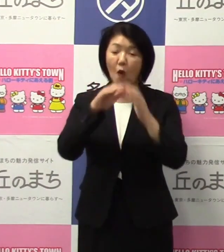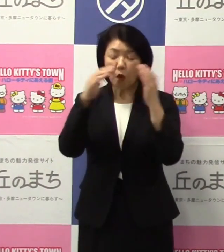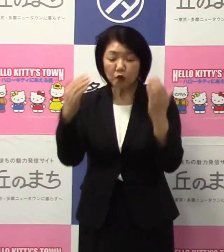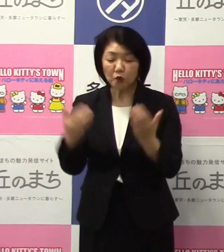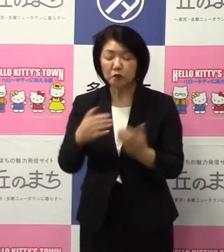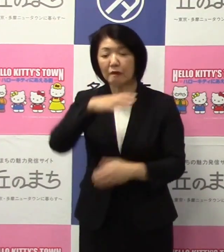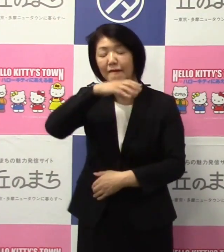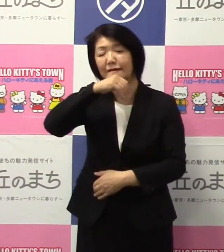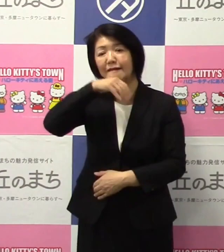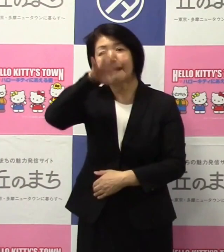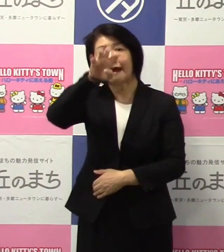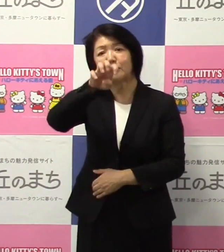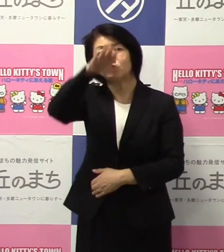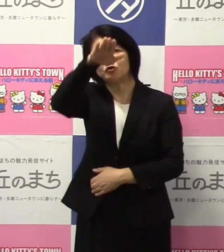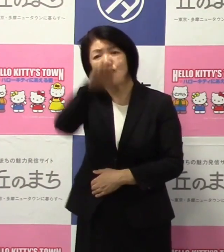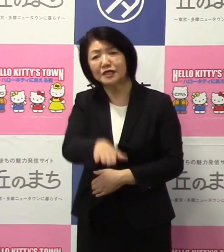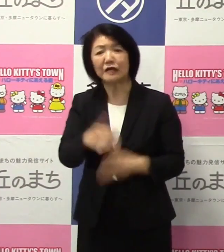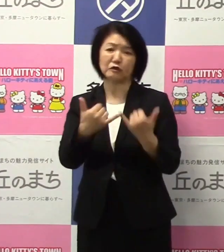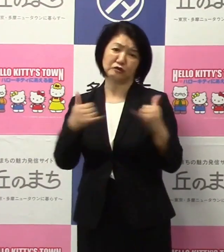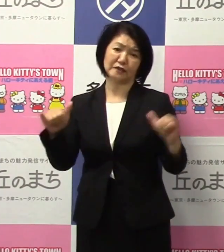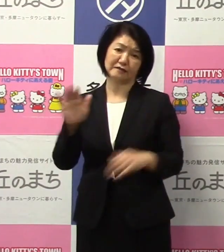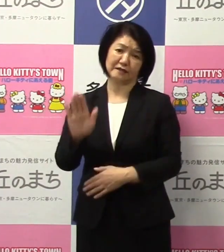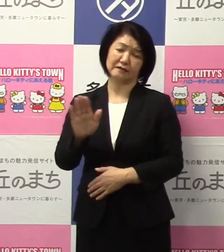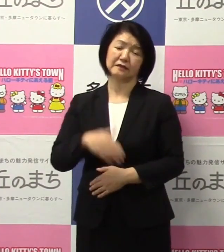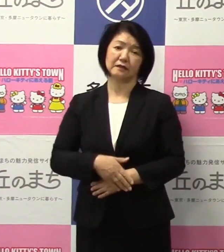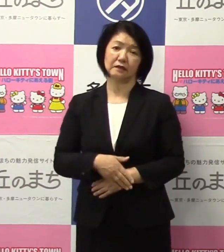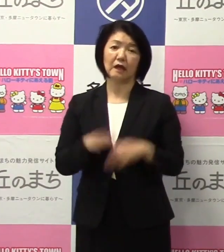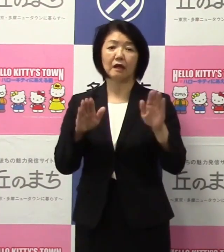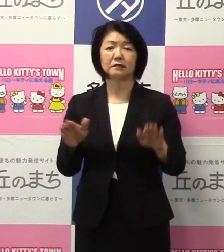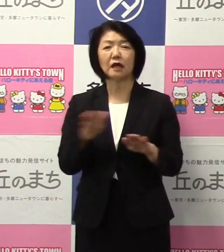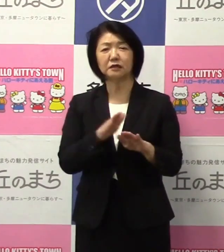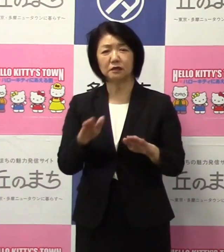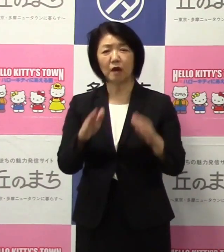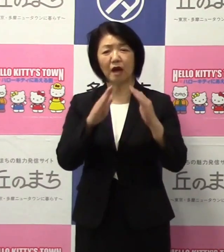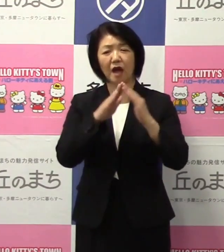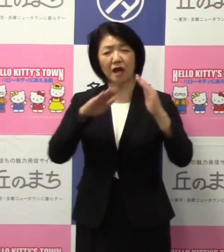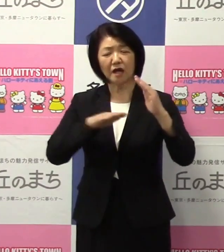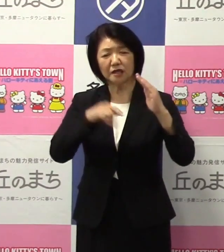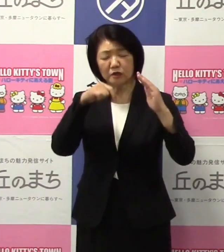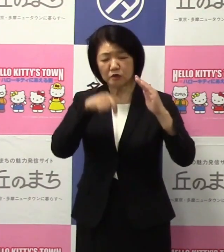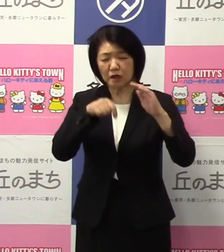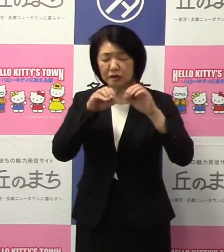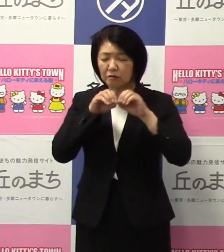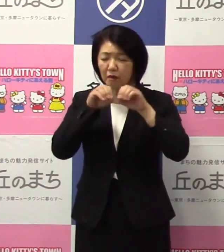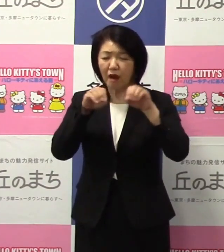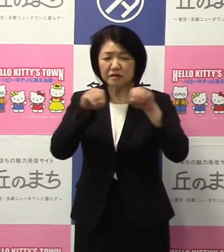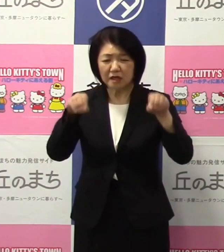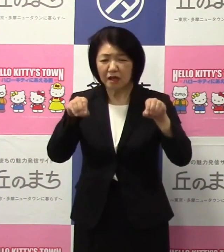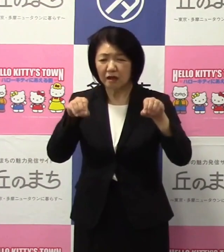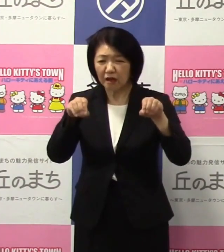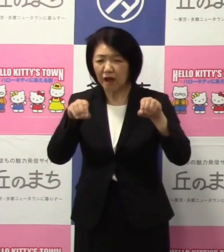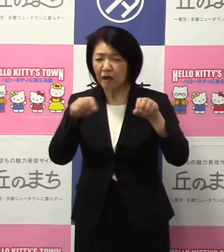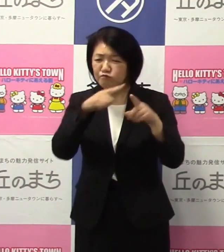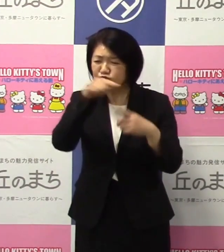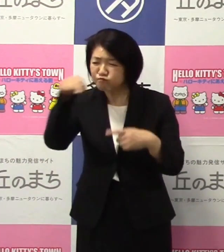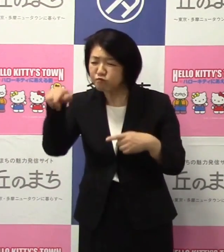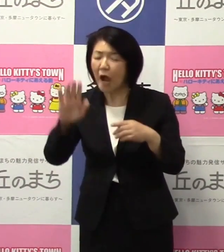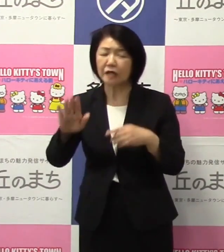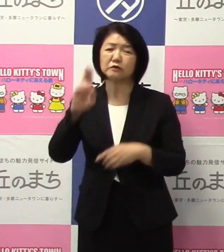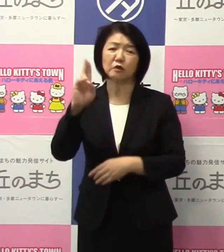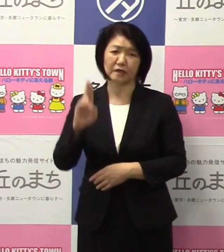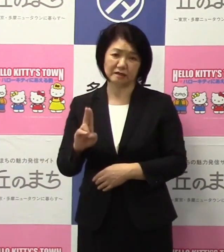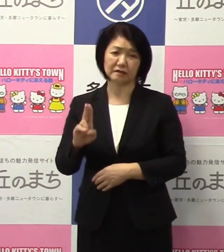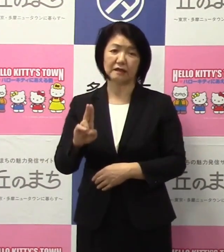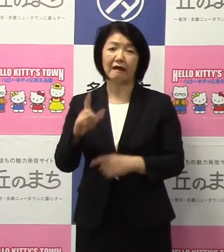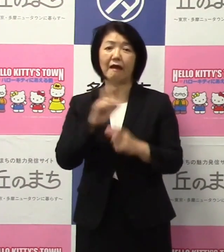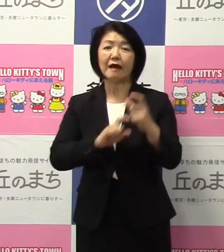30代以下の方々ですが、最近は家庭内感染も散見されます。